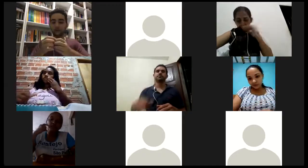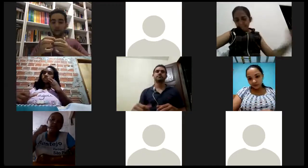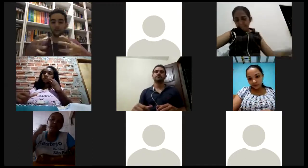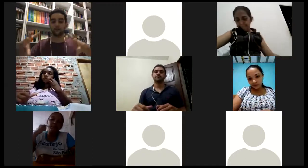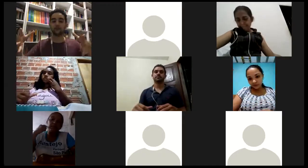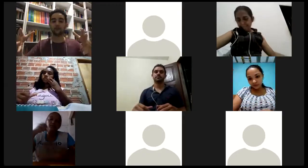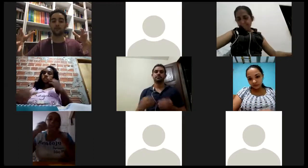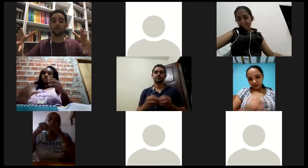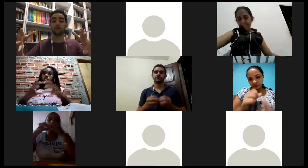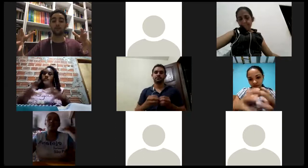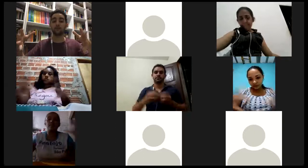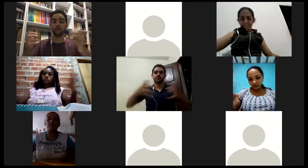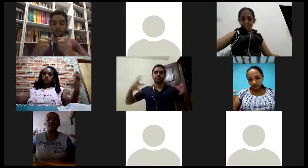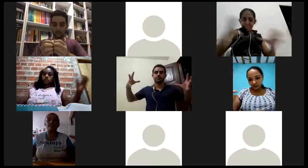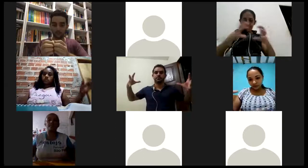Grande,